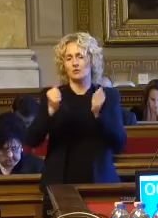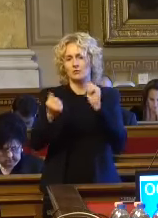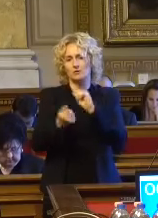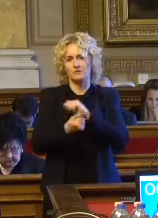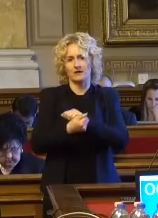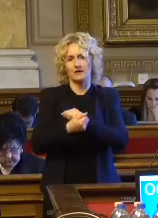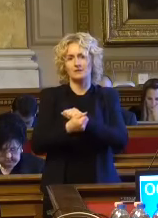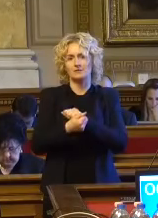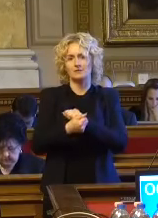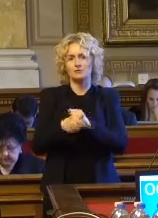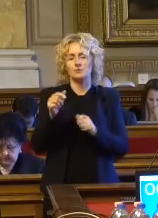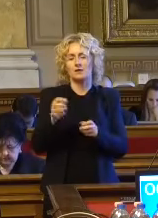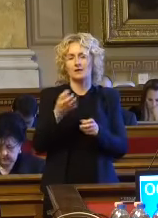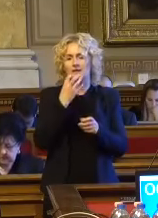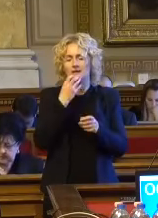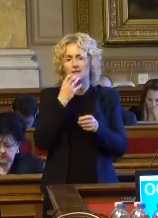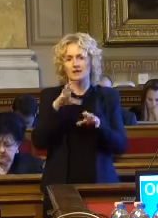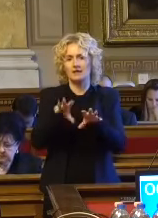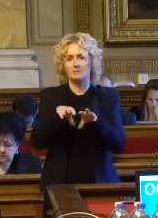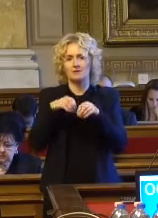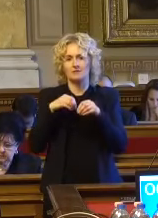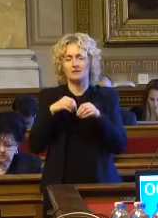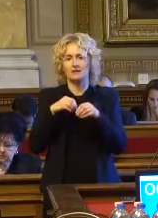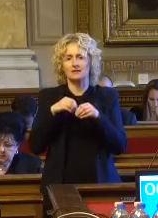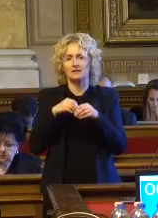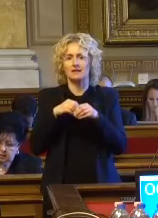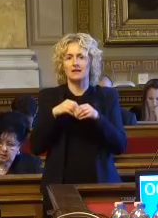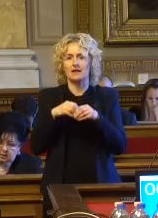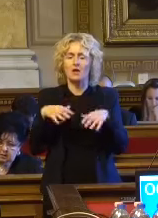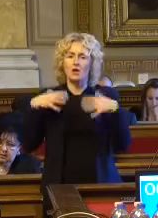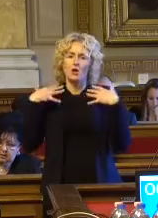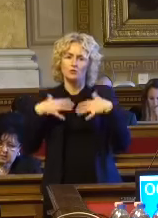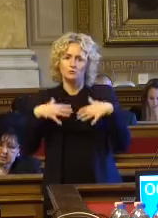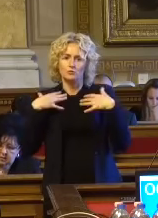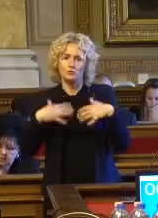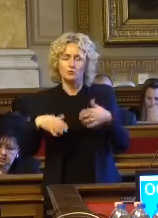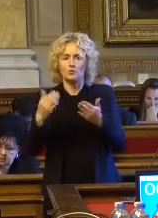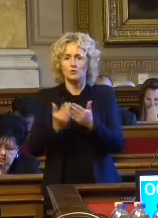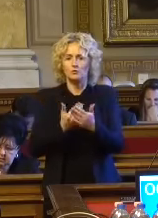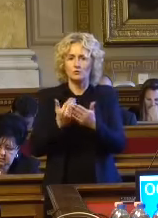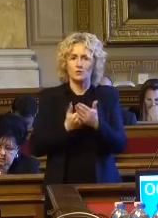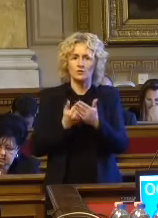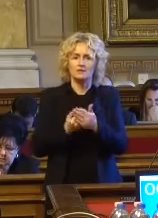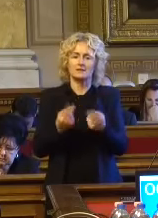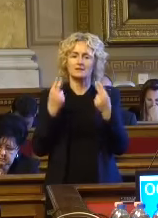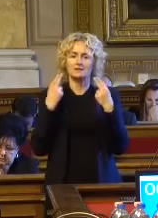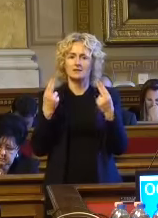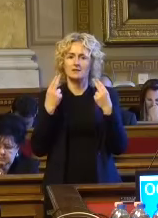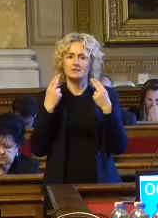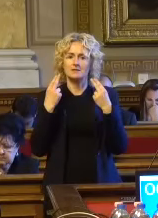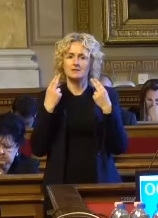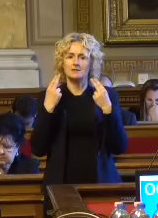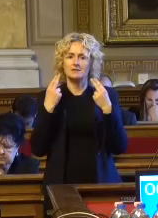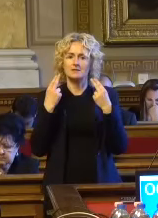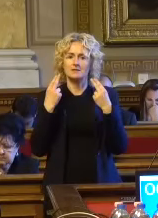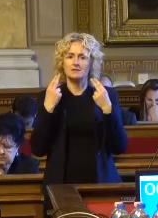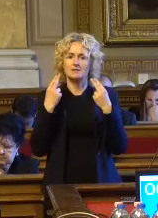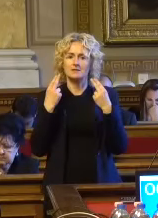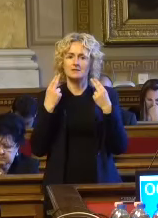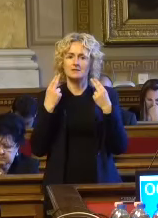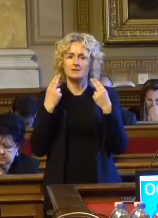az igénybevétele, ami a törülköző használatot, illetve az érték megőrzést illeti, ez elég csekély volumenű.